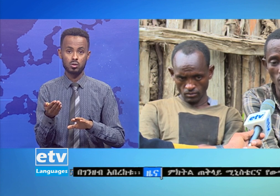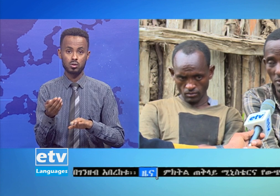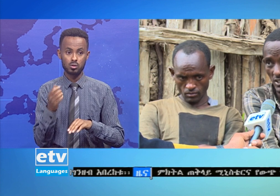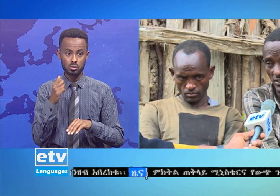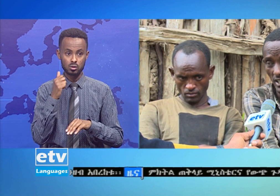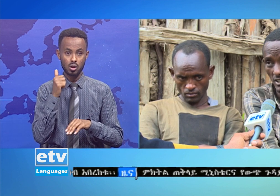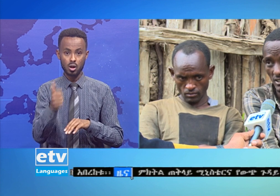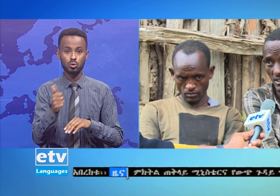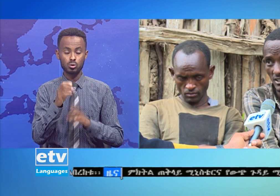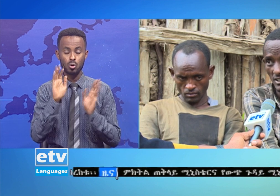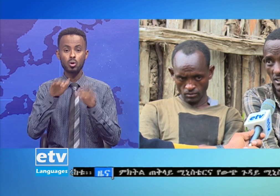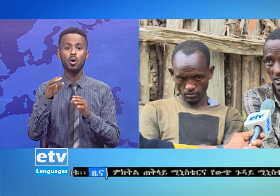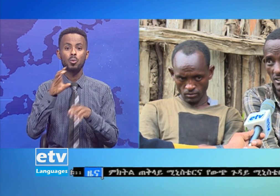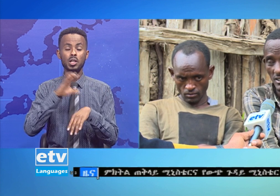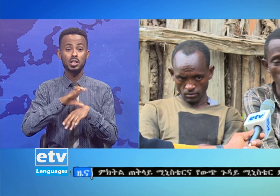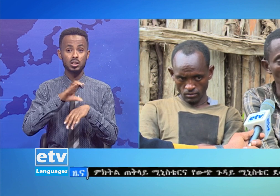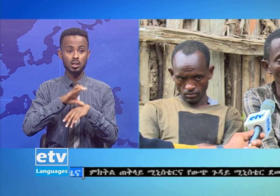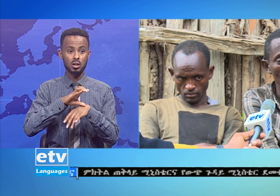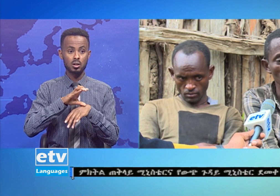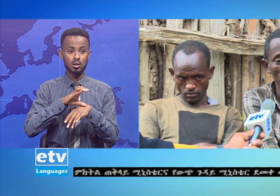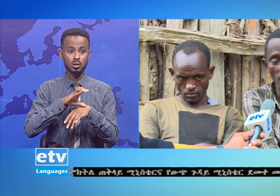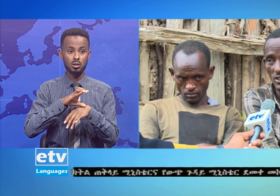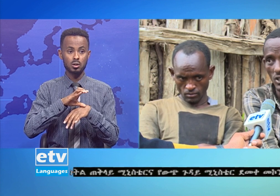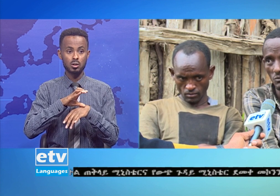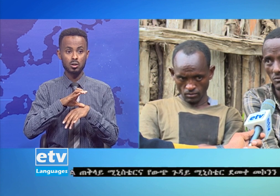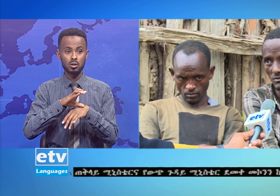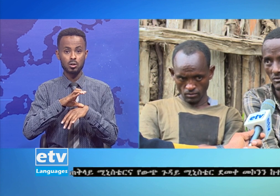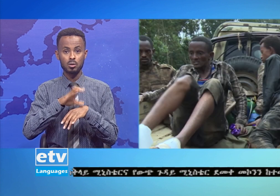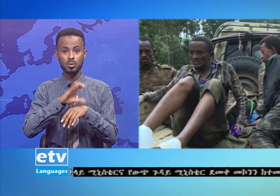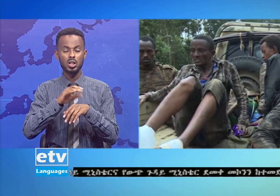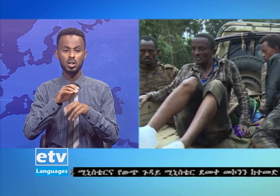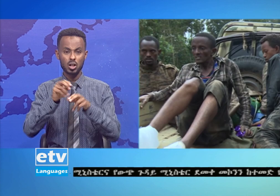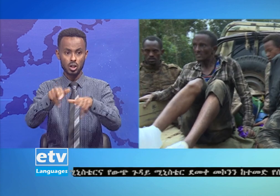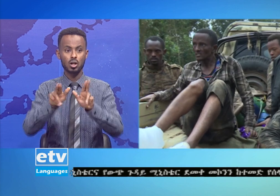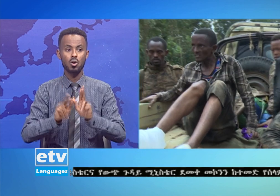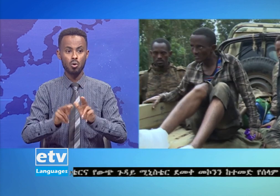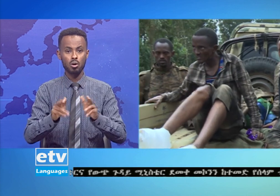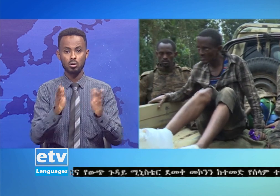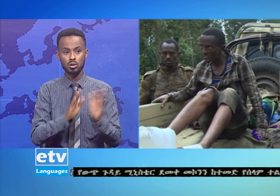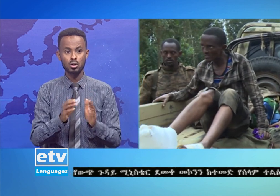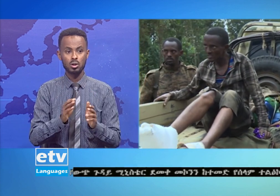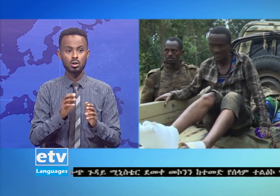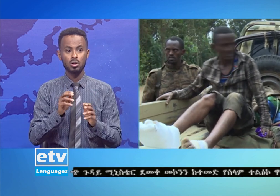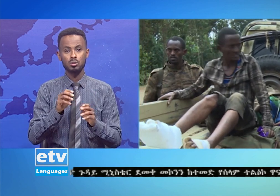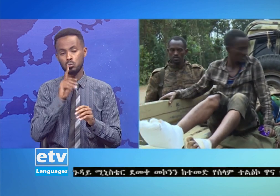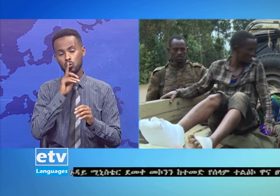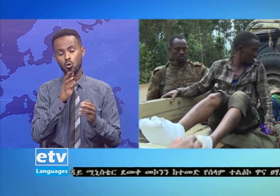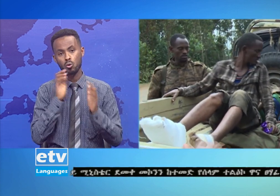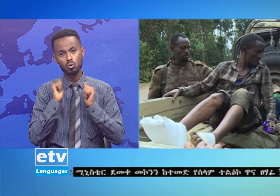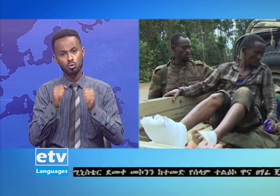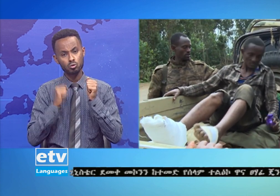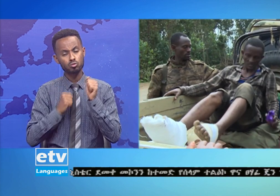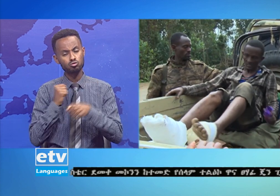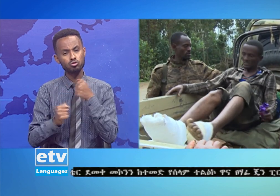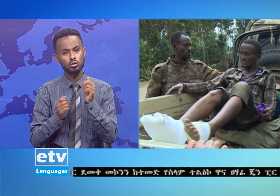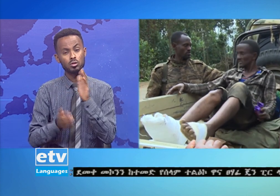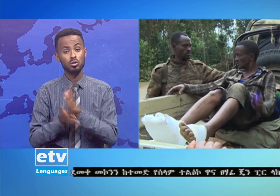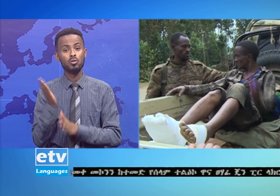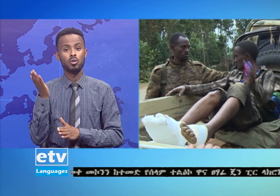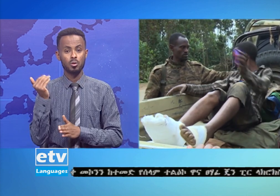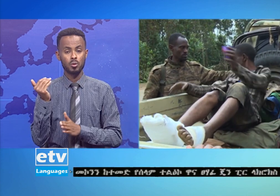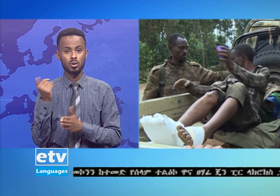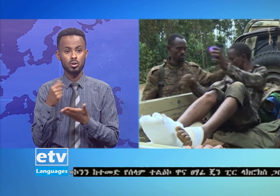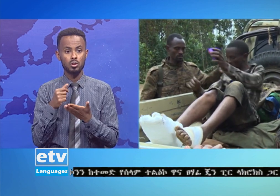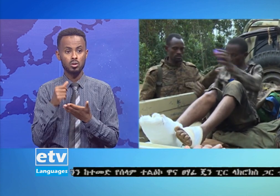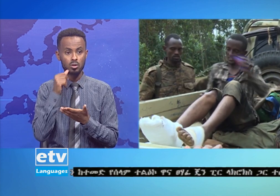ራሱ ተወና ቤተ ክርስቲያን ከበረሃውን መቅበር አልቻለም። ዝም ብሎ እግሬን አውጣኝ ነው የነበረ ርጫው። ስለዚህ